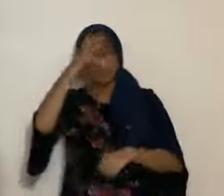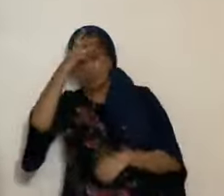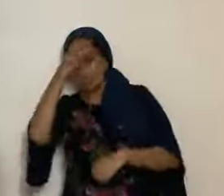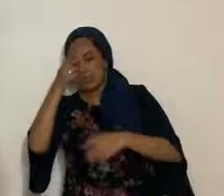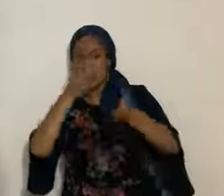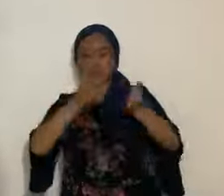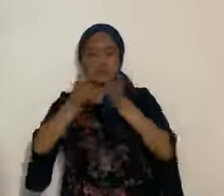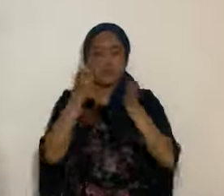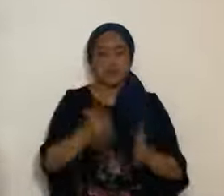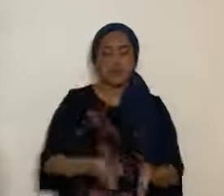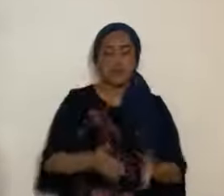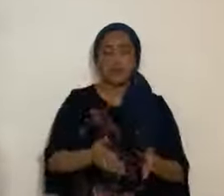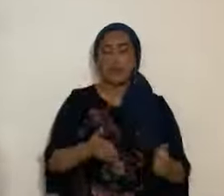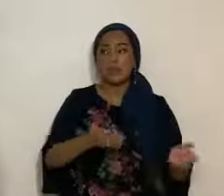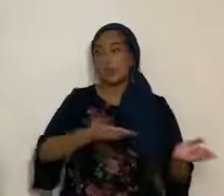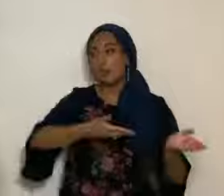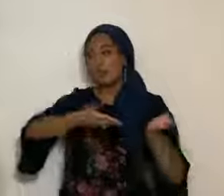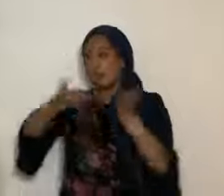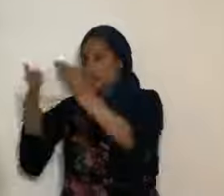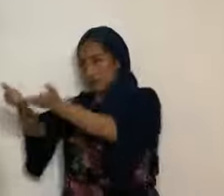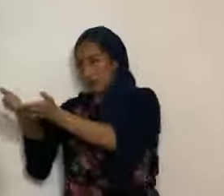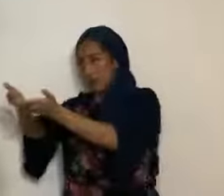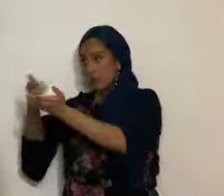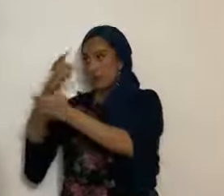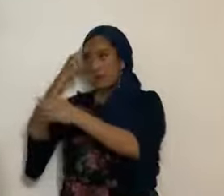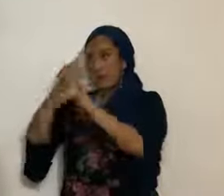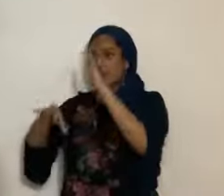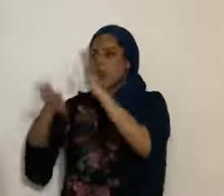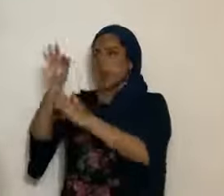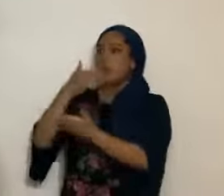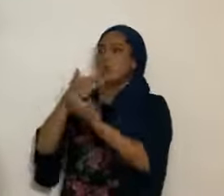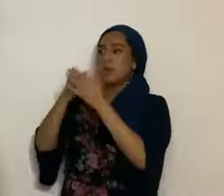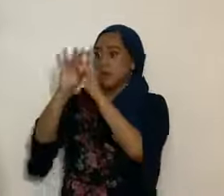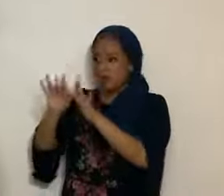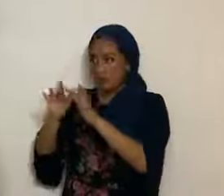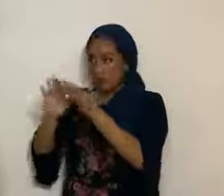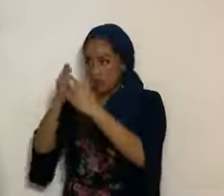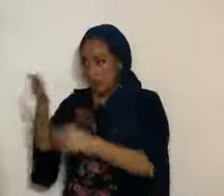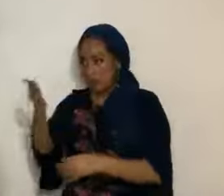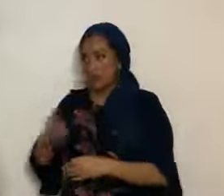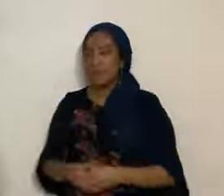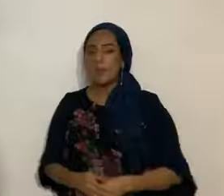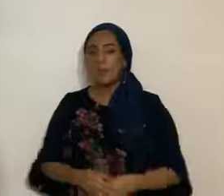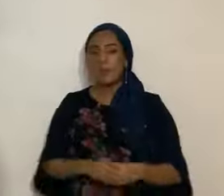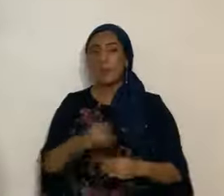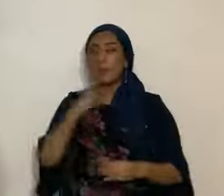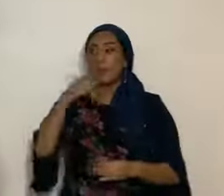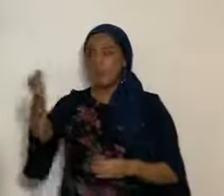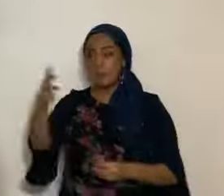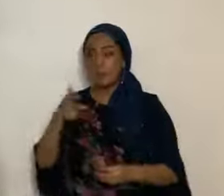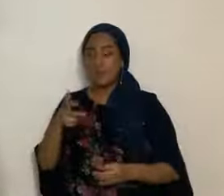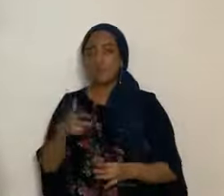siervas. Y envió a decirlo a mi señor para hallar gracia en tus ojos. Y los mensajeros volvieron a Jacob diciendo: